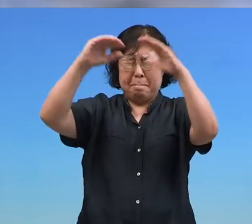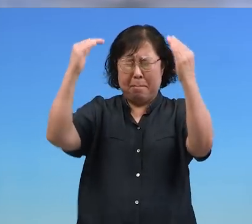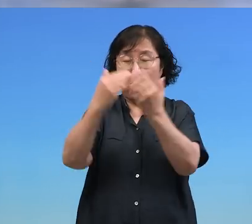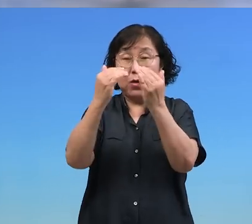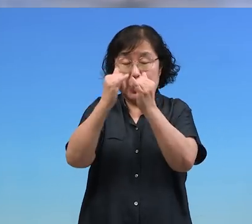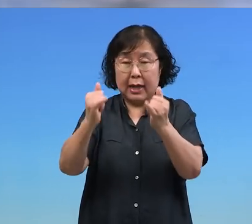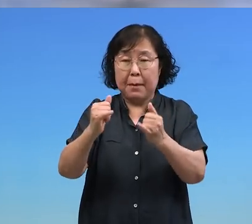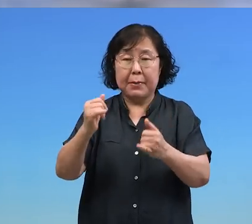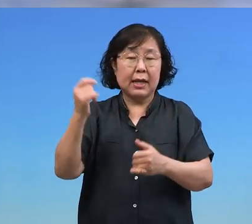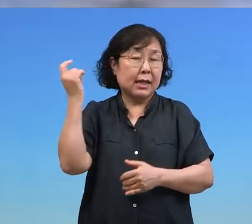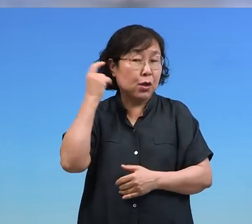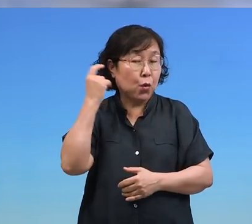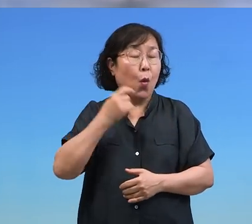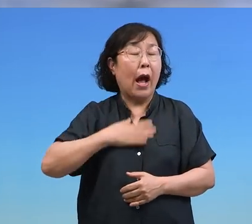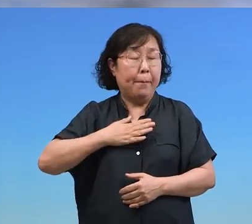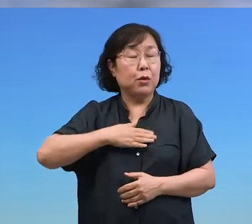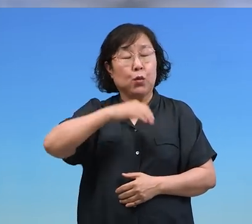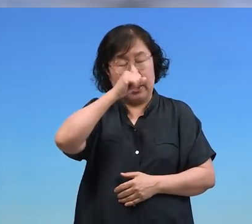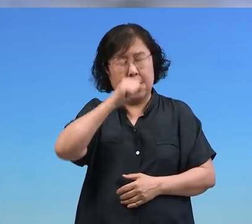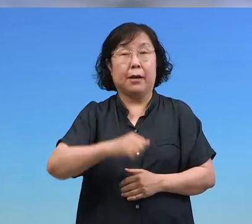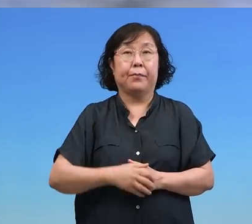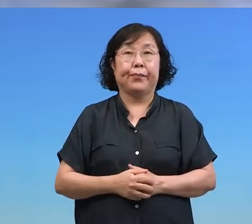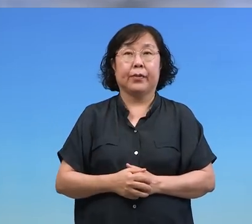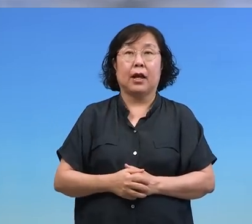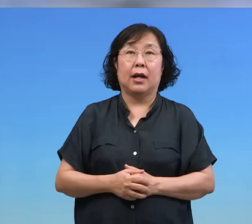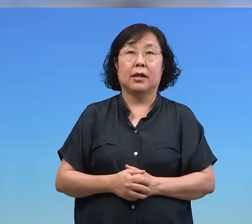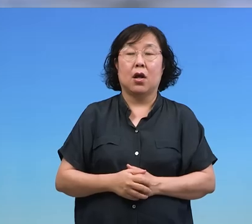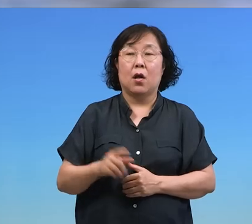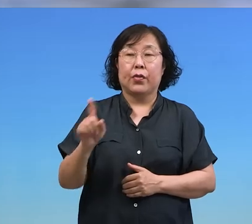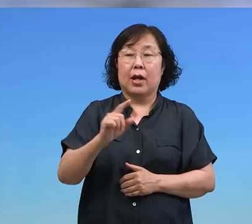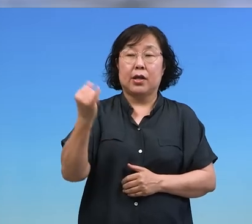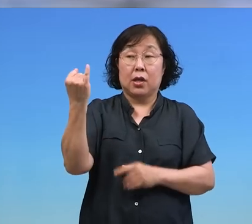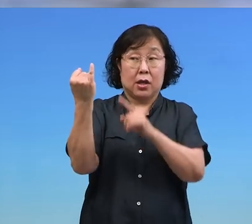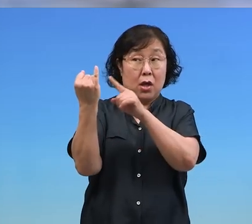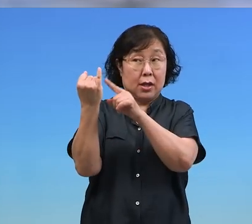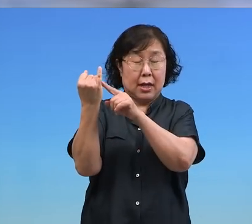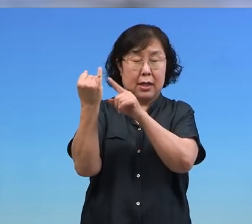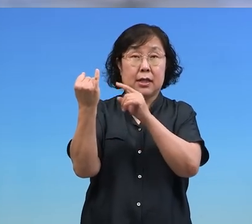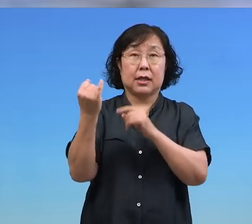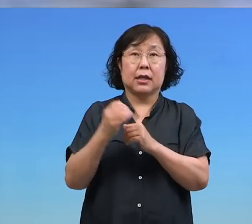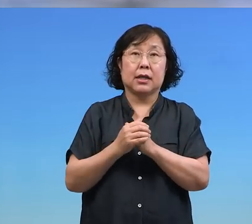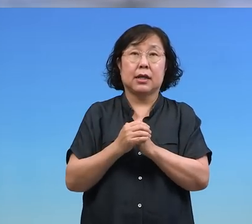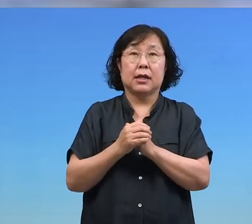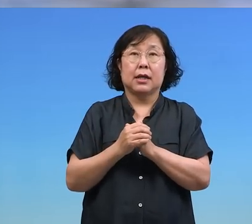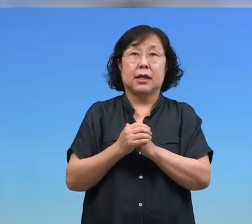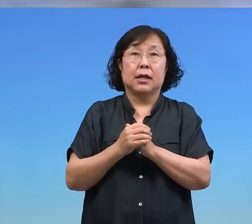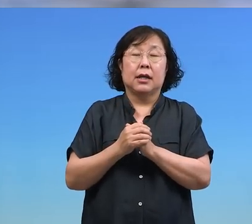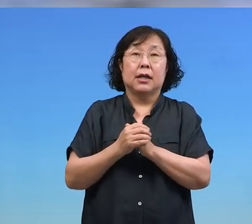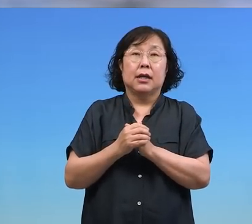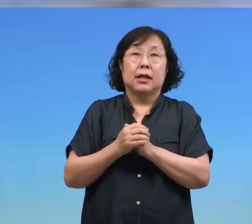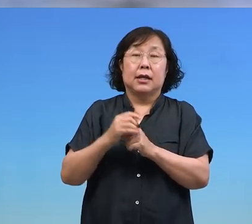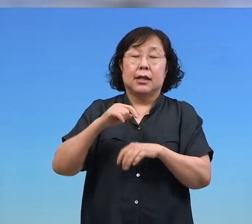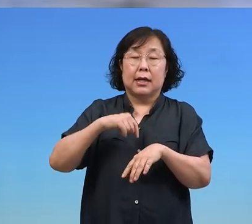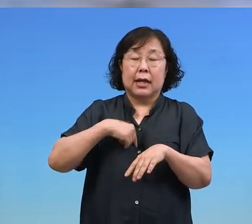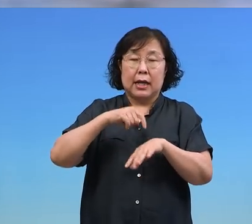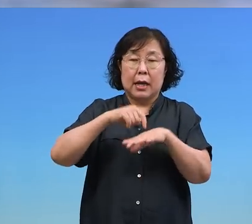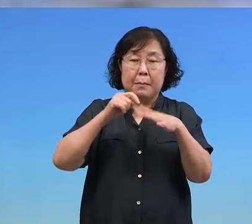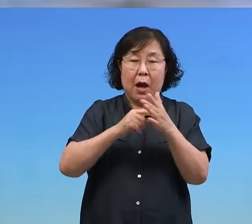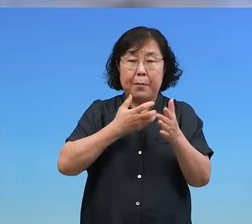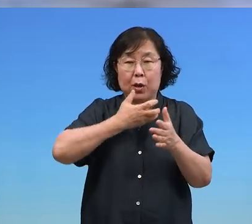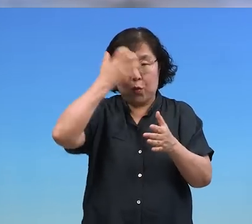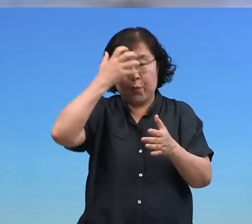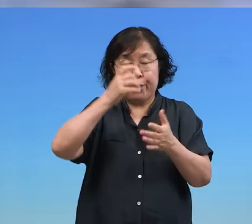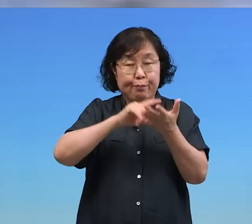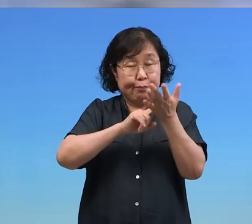알았으면 좋겠습니다 그리고 어떤 한 가수가 진짜 생생하게 자기 마음의